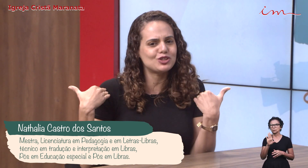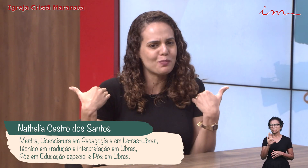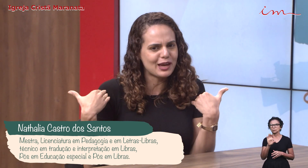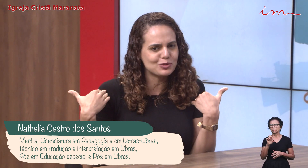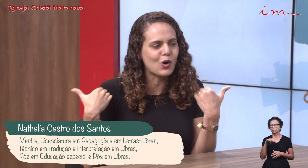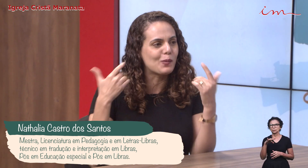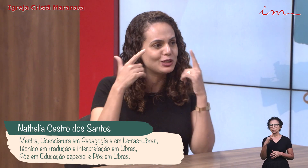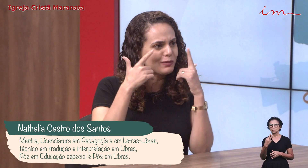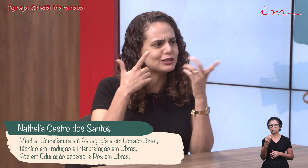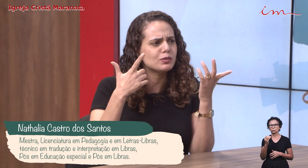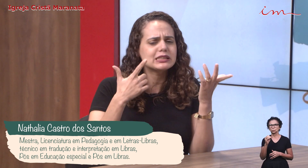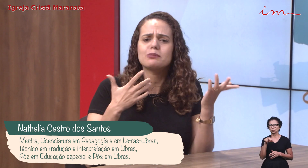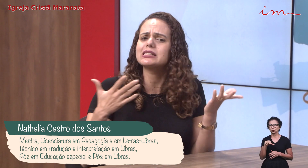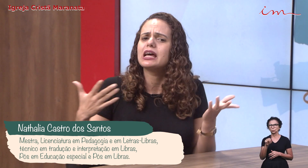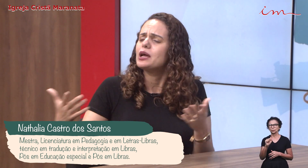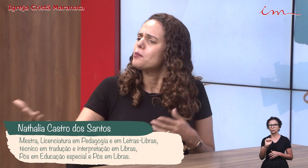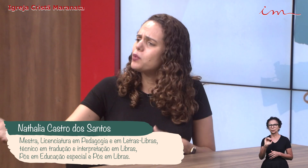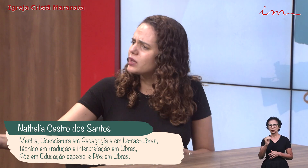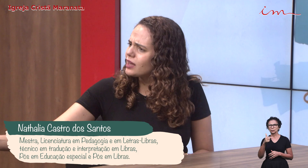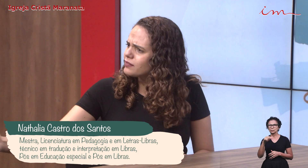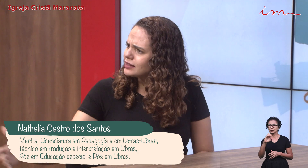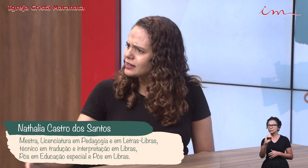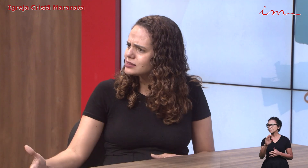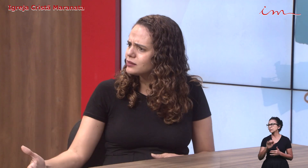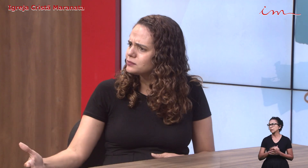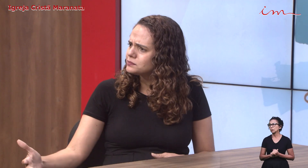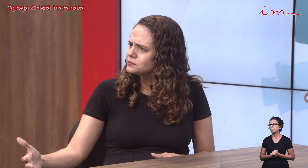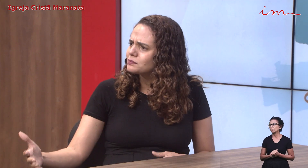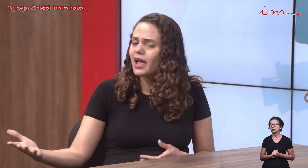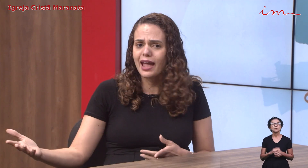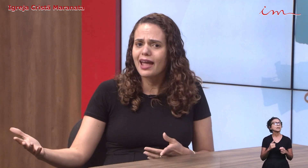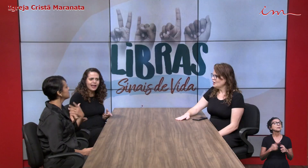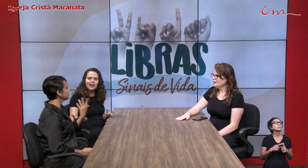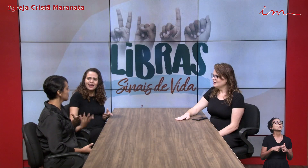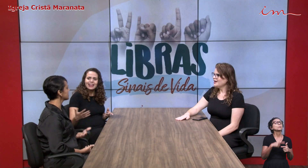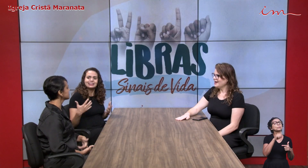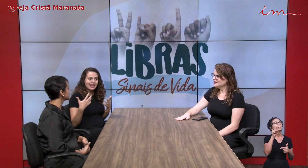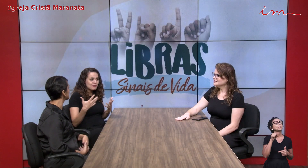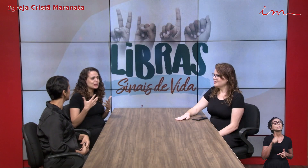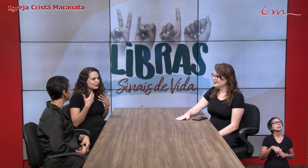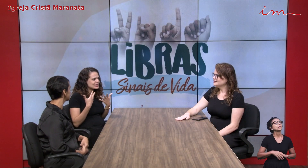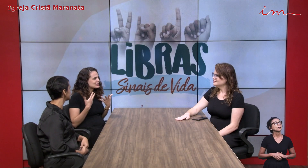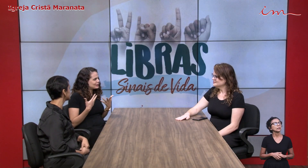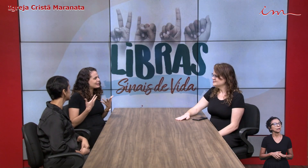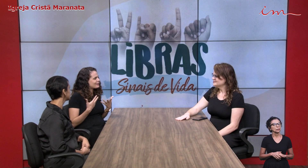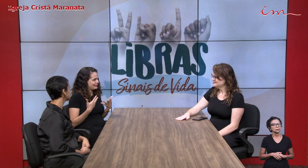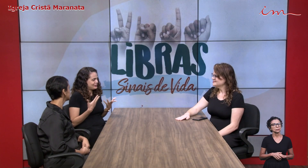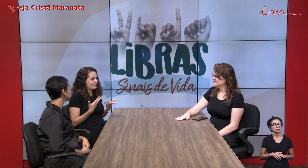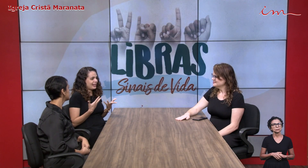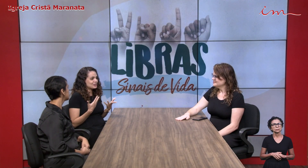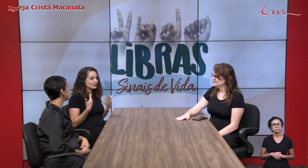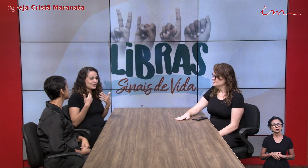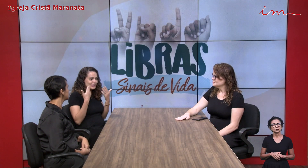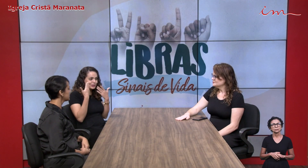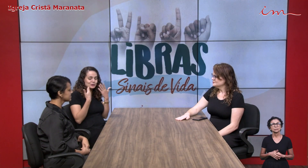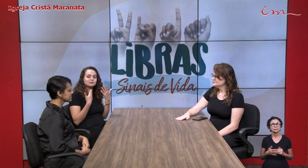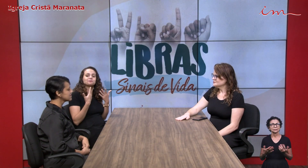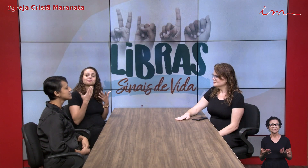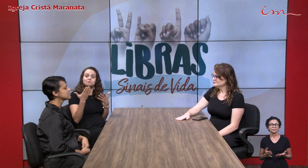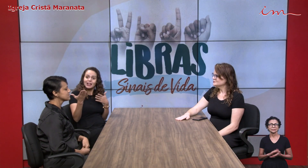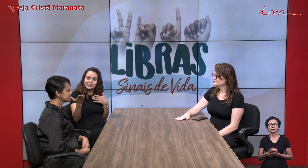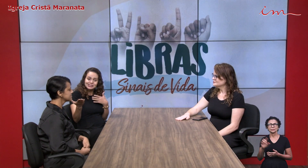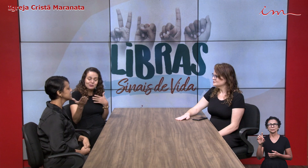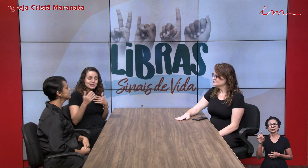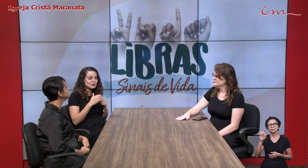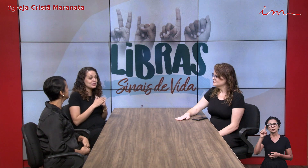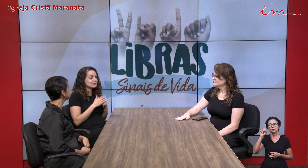percebe, mas a gente mexe o corpo, a gente mexe sobre essa. Por quê, Vanessa? A interrogação, ela tem uma entonação diferente. Tem uma entonação diferente. Então, a